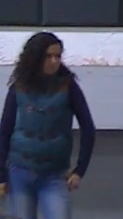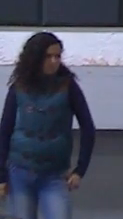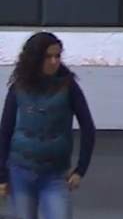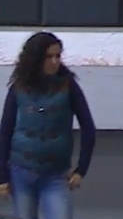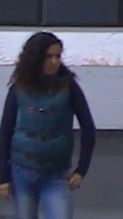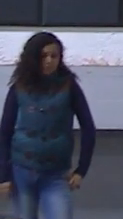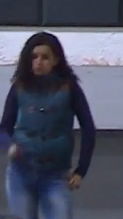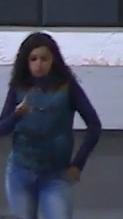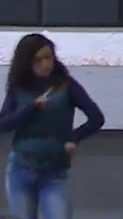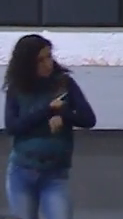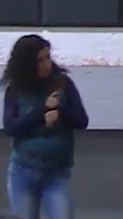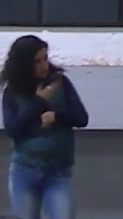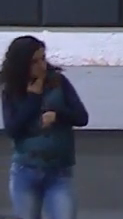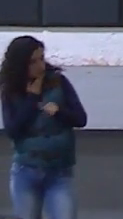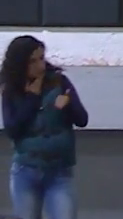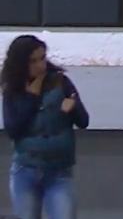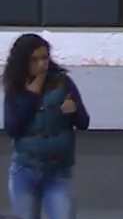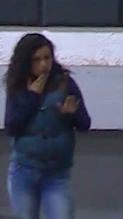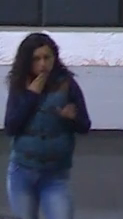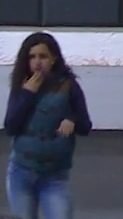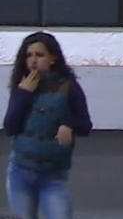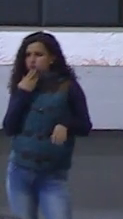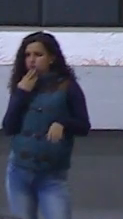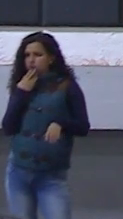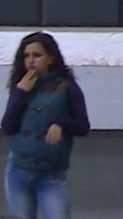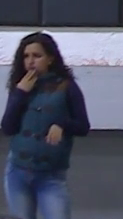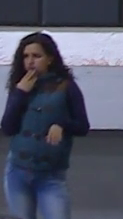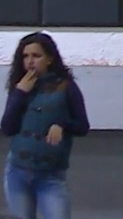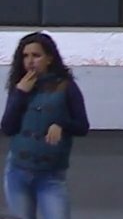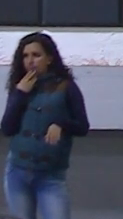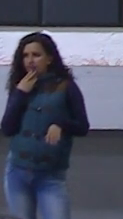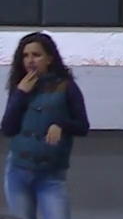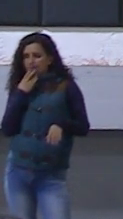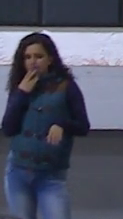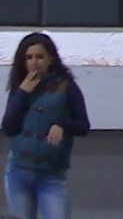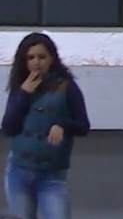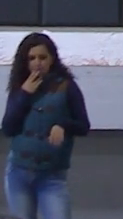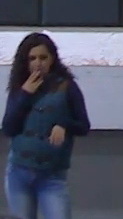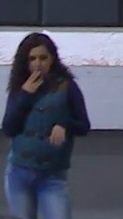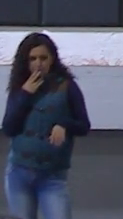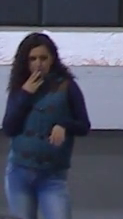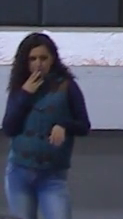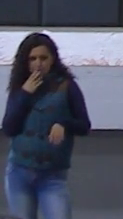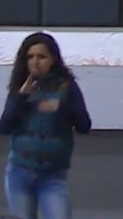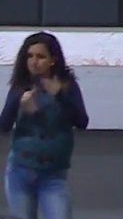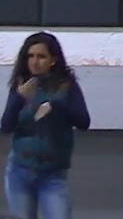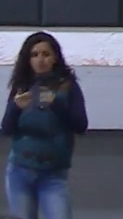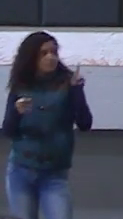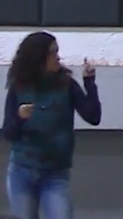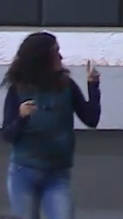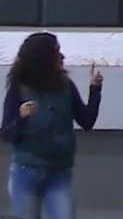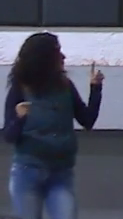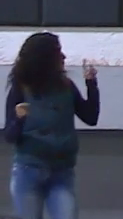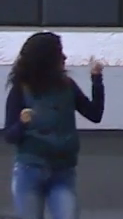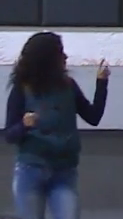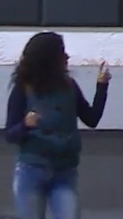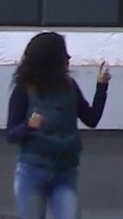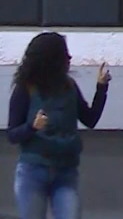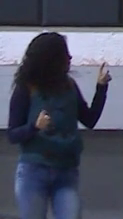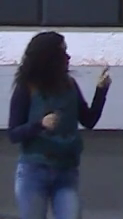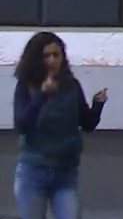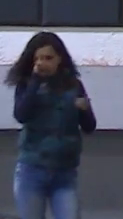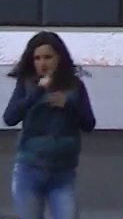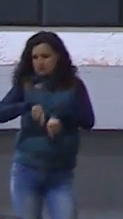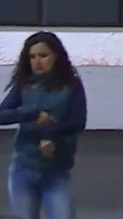me queda un minuto bueno quería llegar rápidamente a este aun cuando creo que me